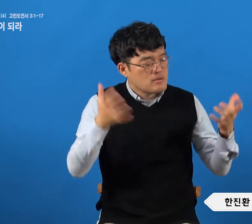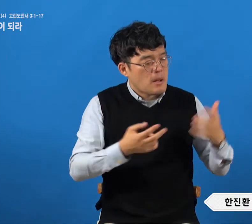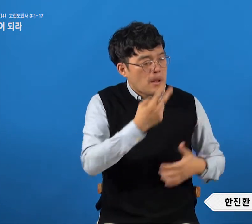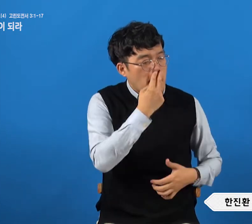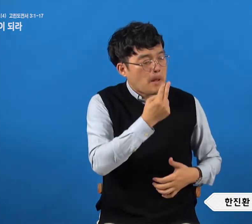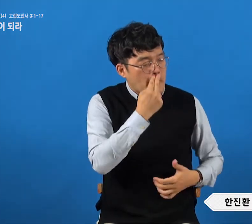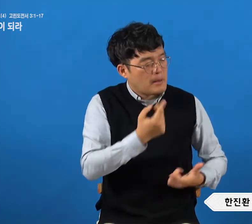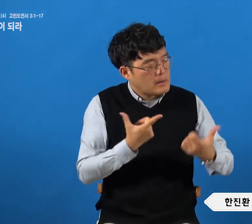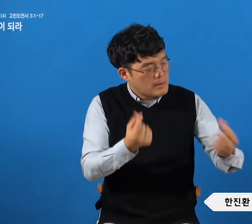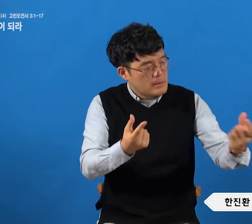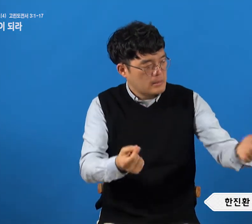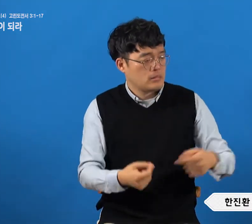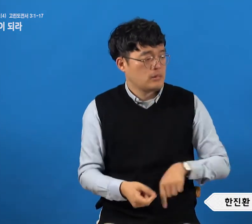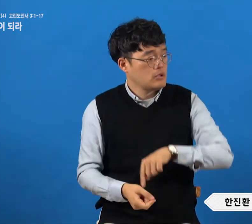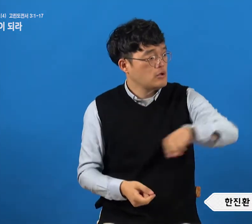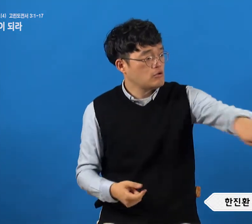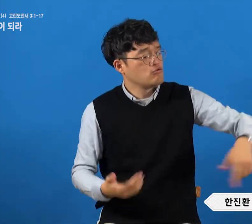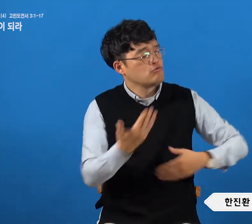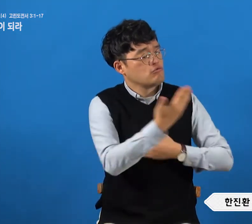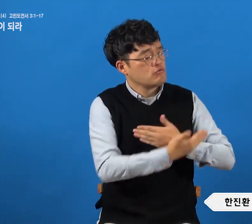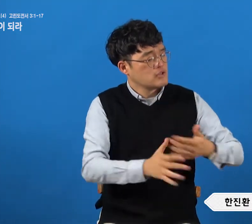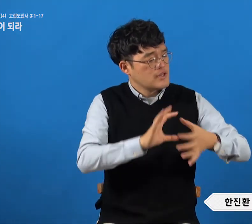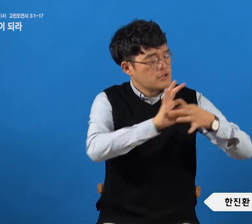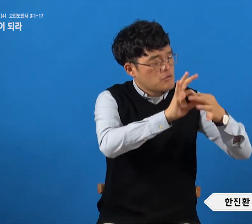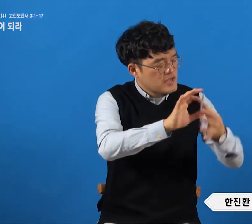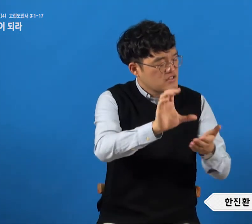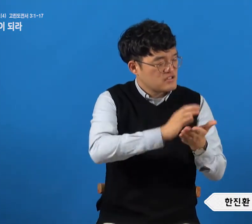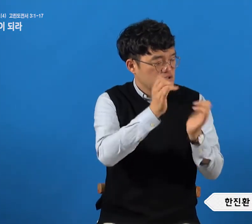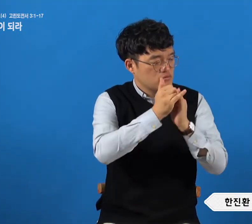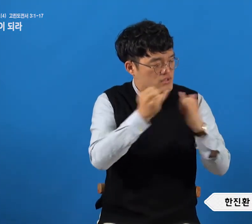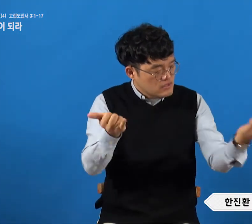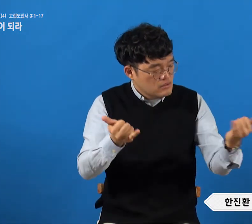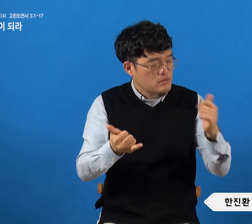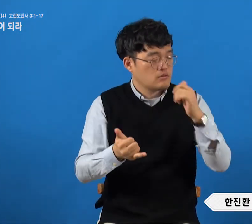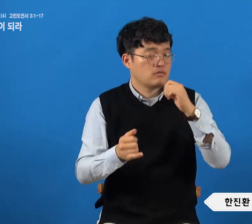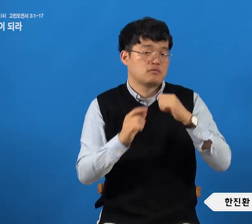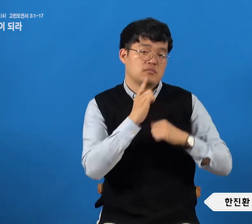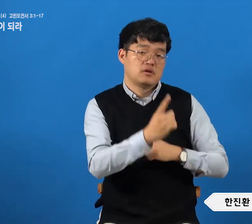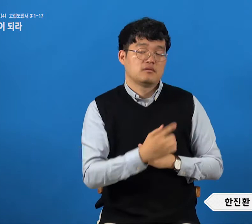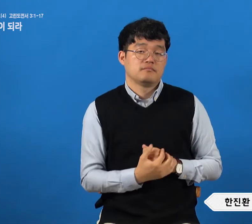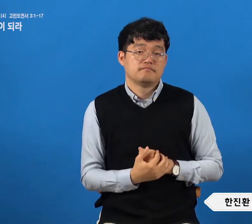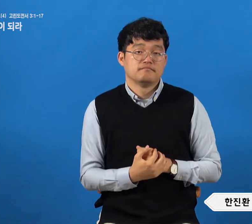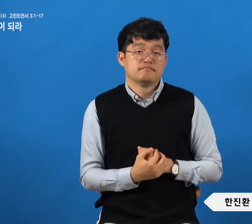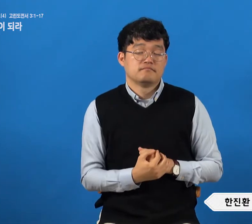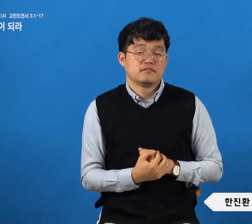영적으로 어린아이들이다, 너희들은 육적인 그리스도인이라고 말했습니다.